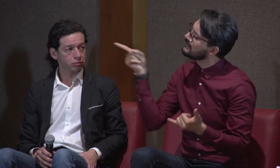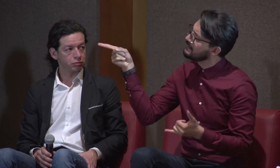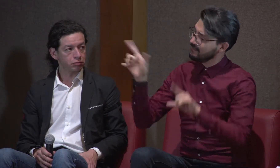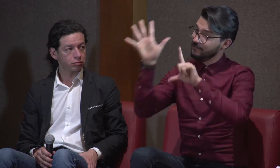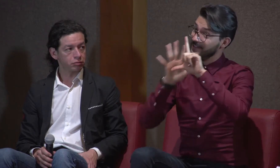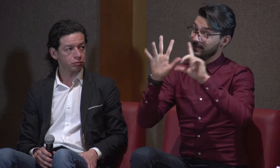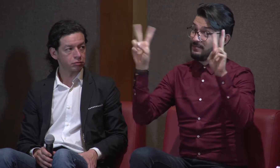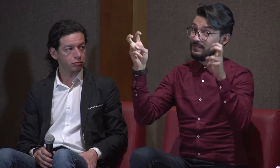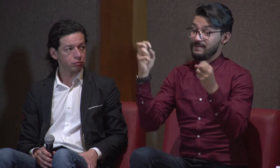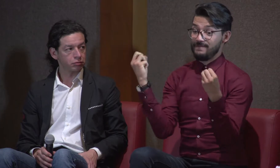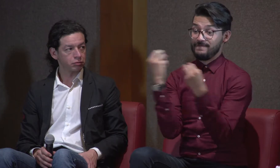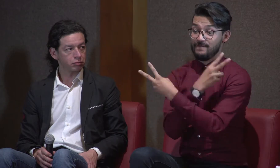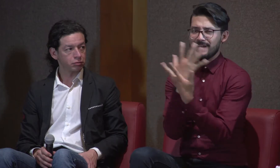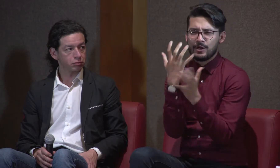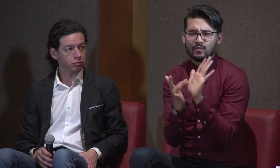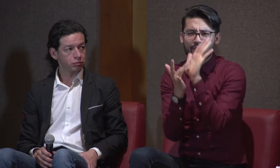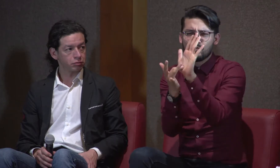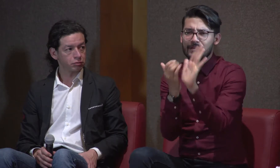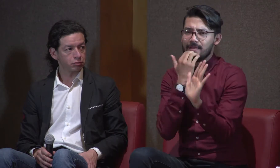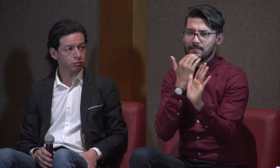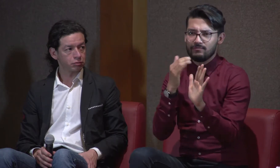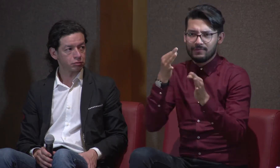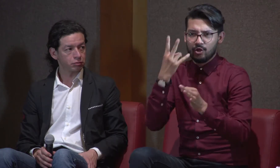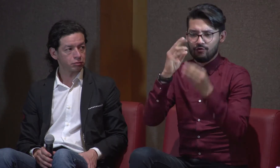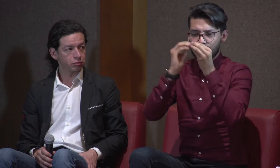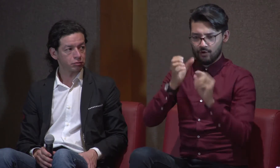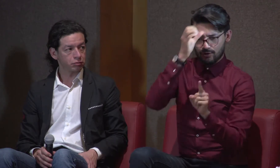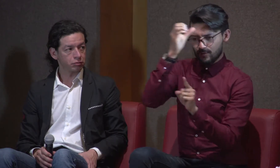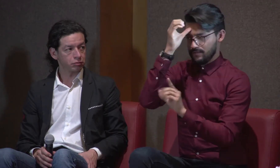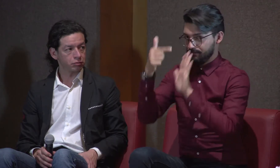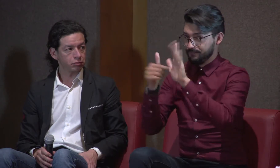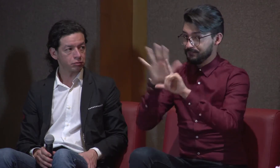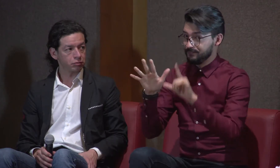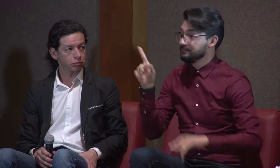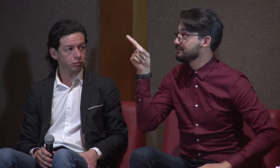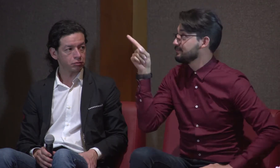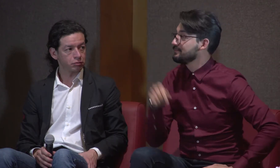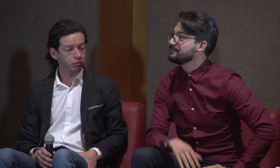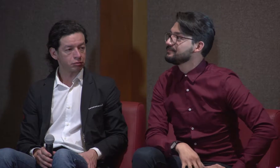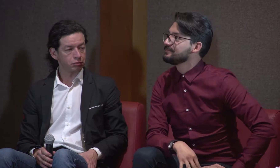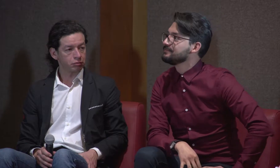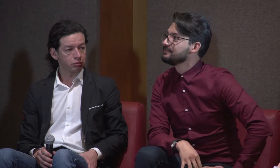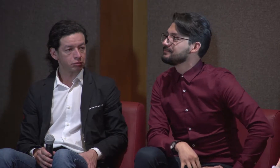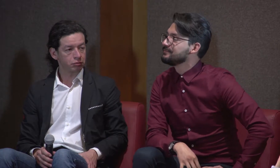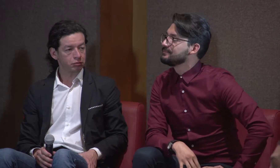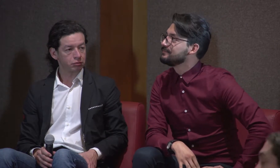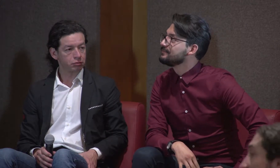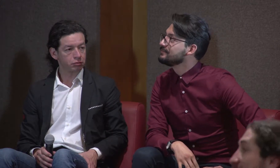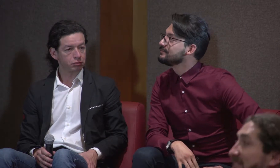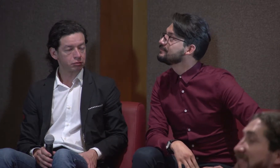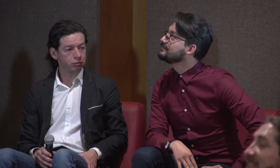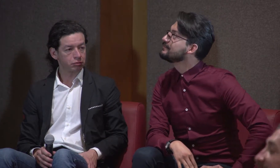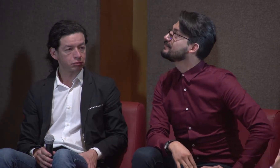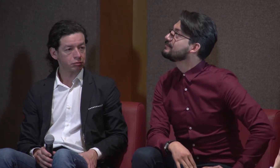y podíamos notar que David seguía hablando. Esto obedece nuevamente a la estructura de las dos lenguas. Ahora, frente al concepto